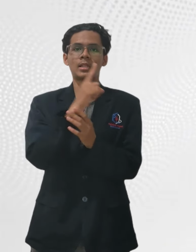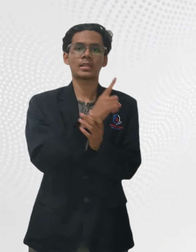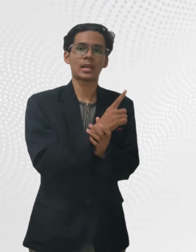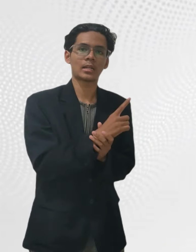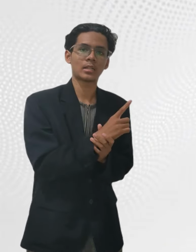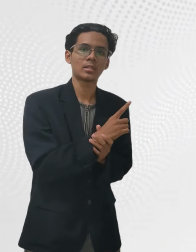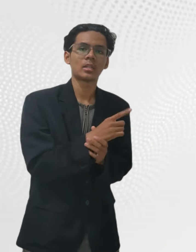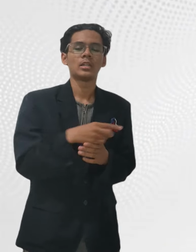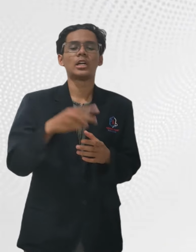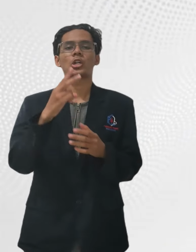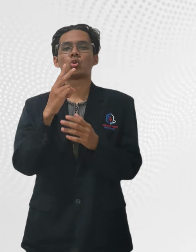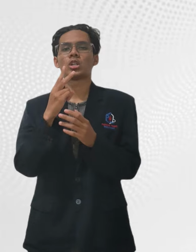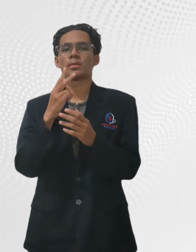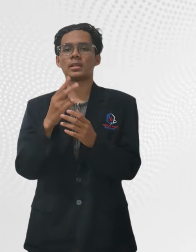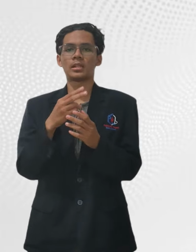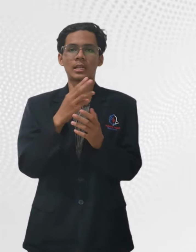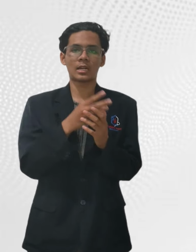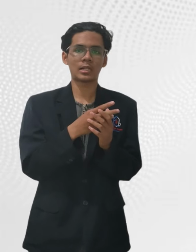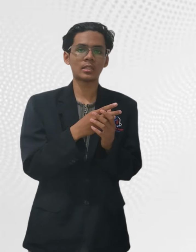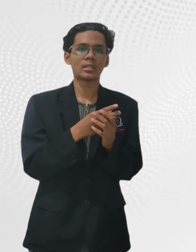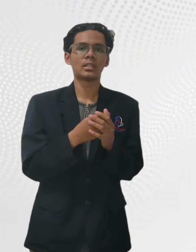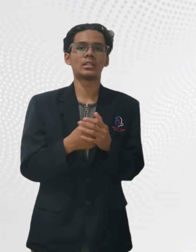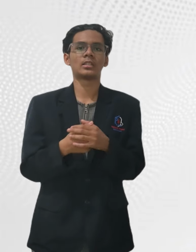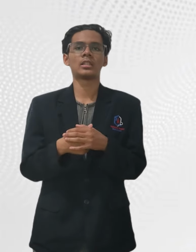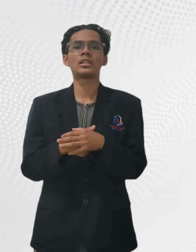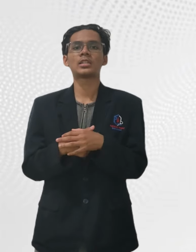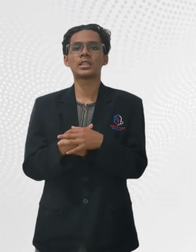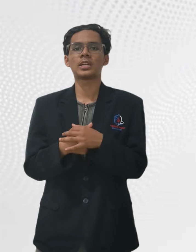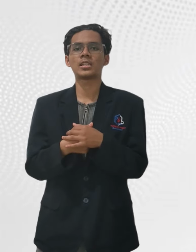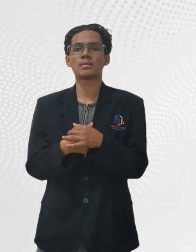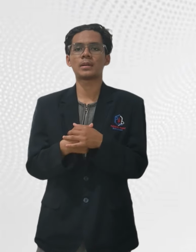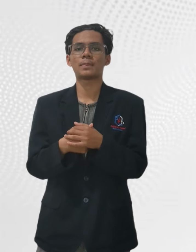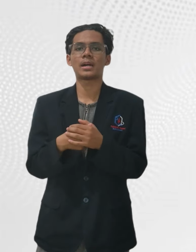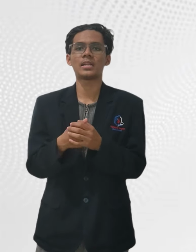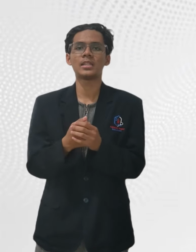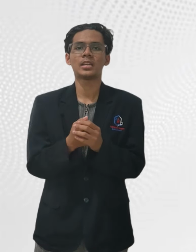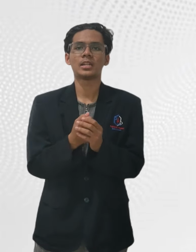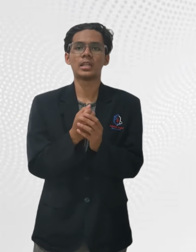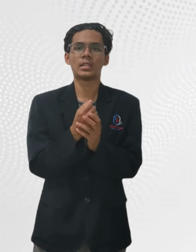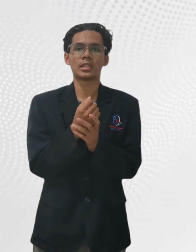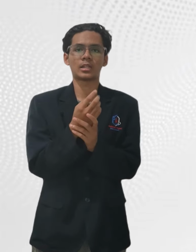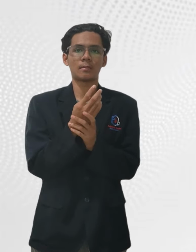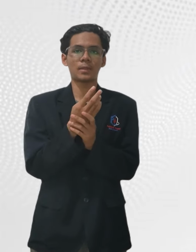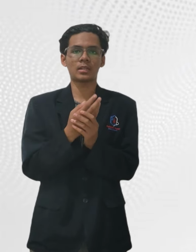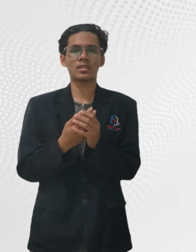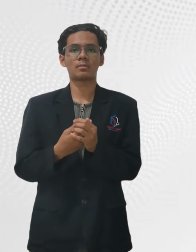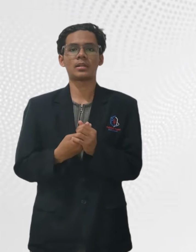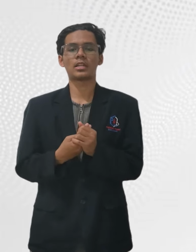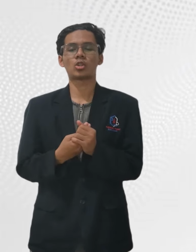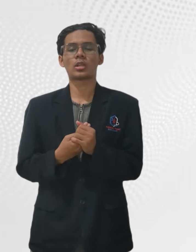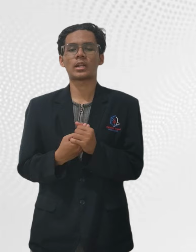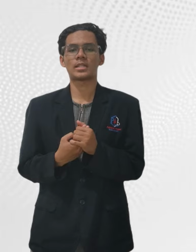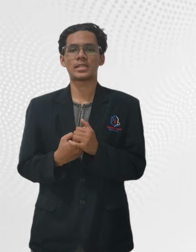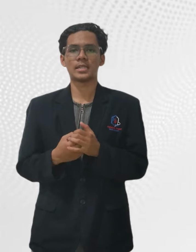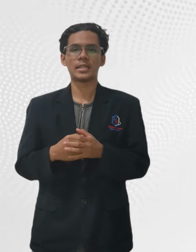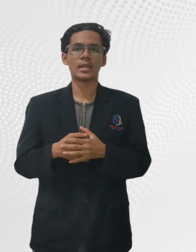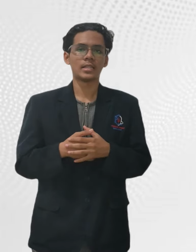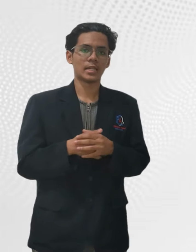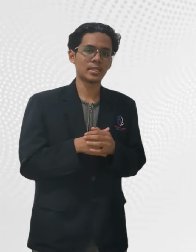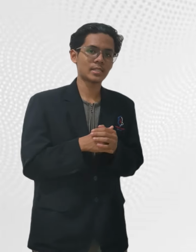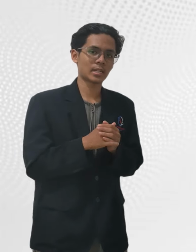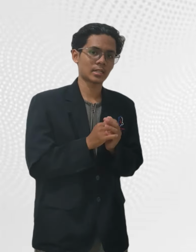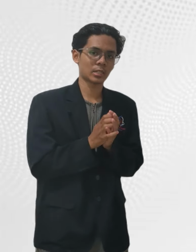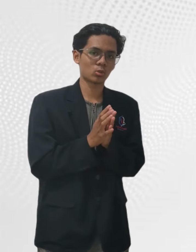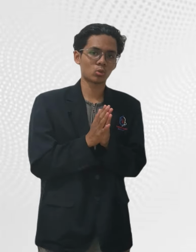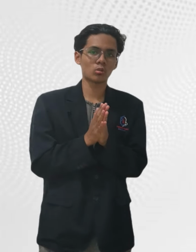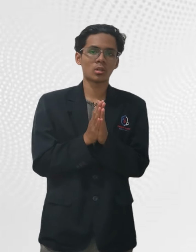sebagai nilai tahanan, yang kedua sebagai nilai tahanan, dan nilai ketiga sebagai pengalih, dan nilai keempat adalah sebagai toleransi.